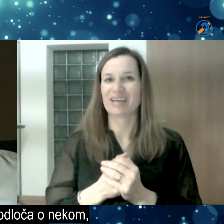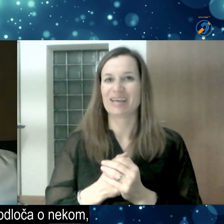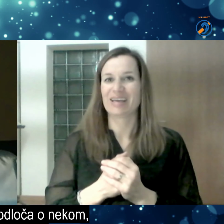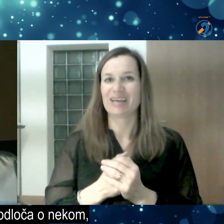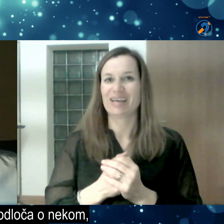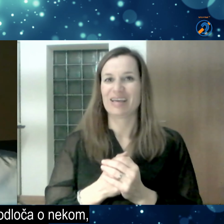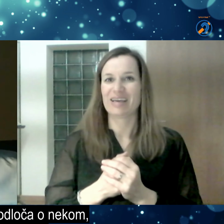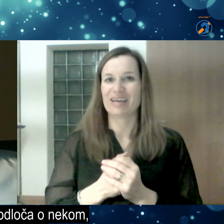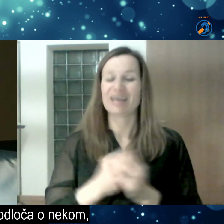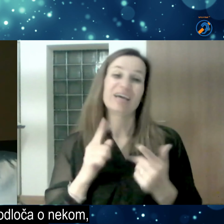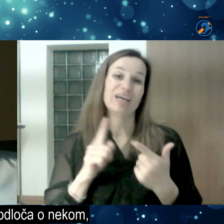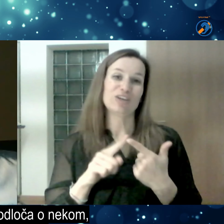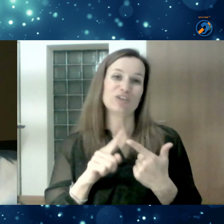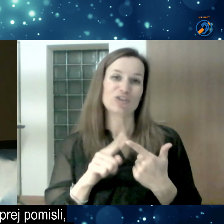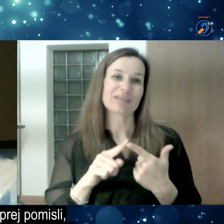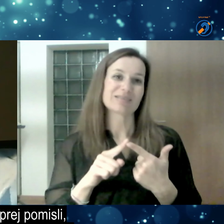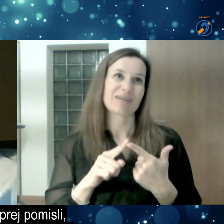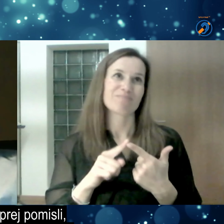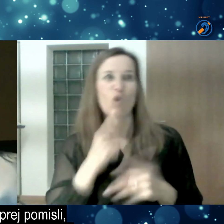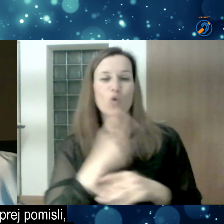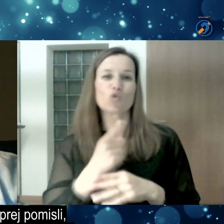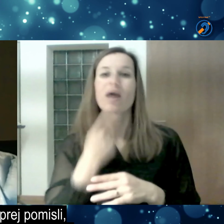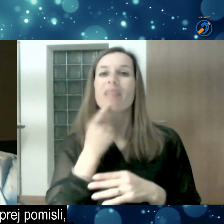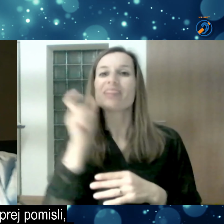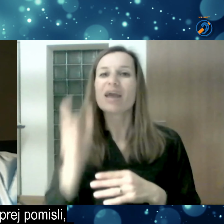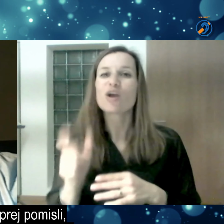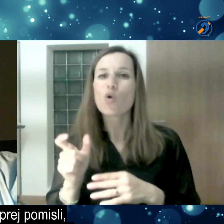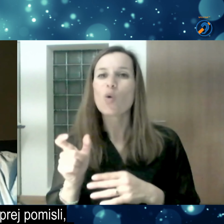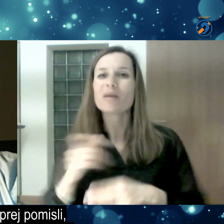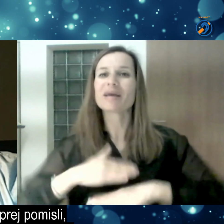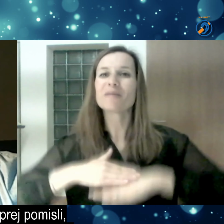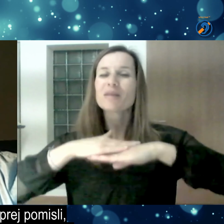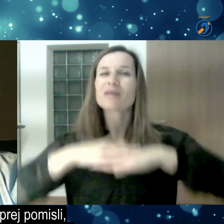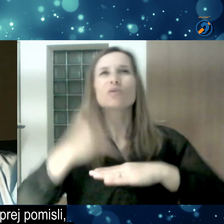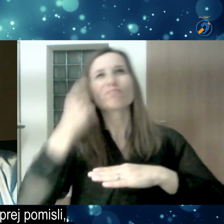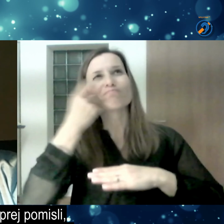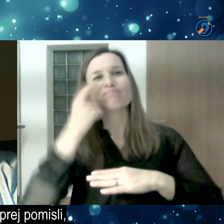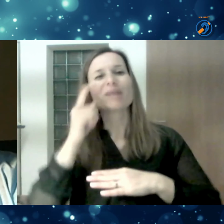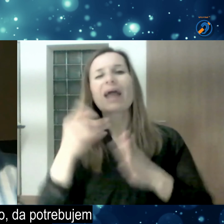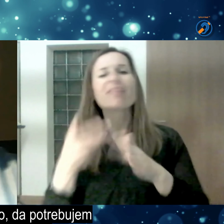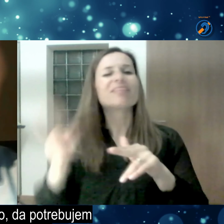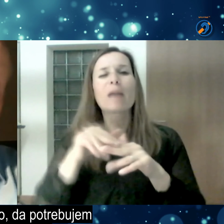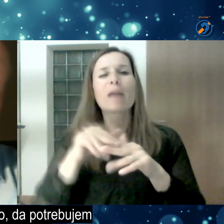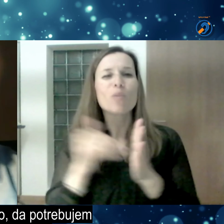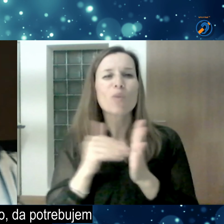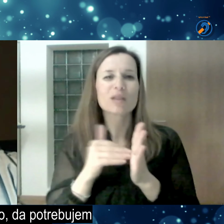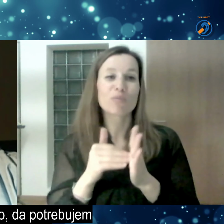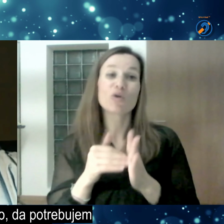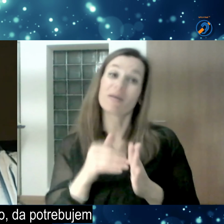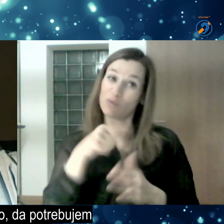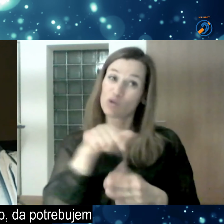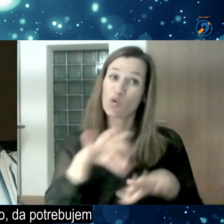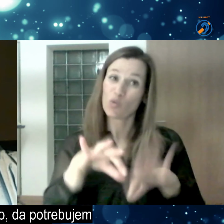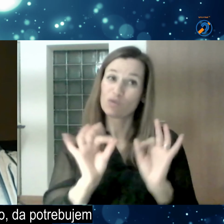odloča o nekom, ki praznuje, se najprej pomisli, kaj najbolj potrebuje. Ugotovili so, da potrebujem